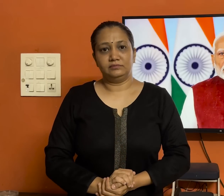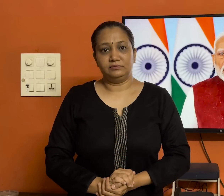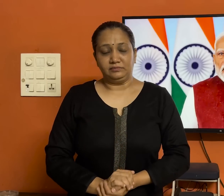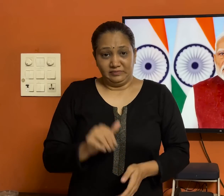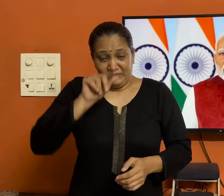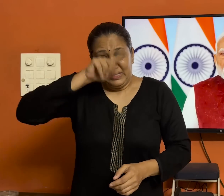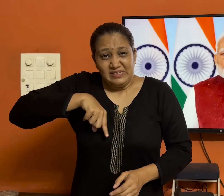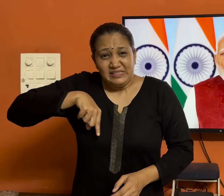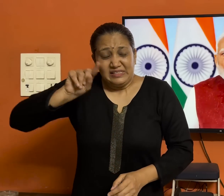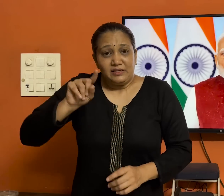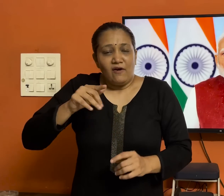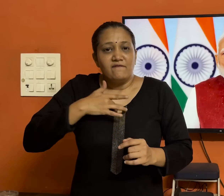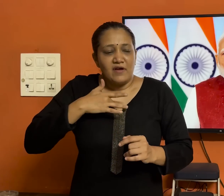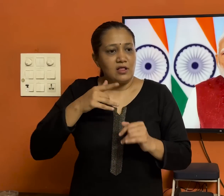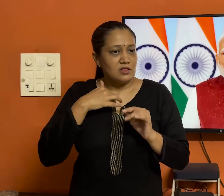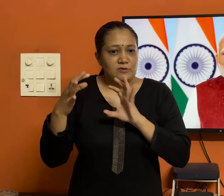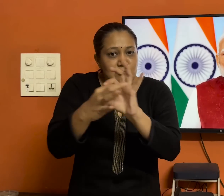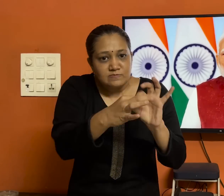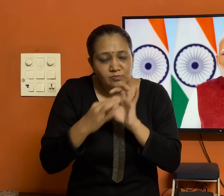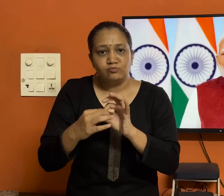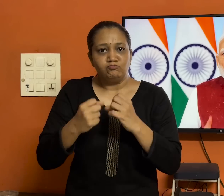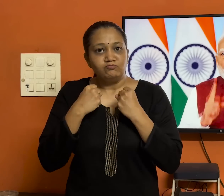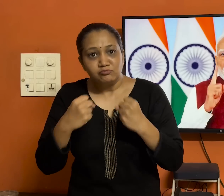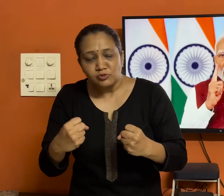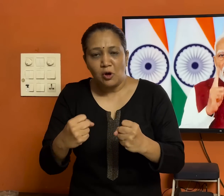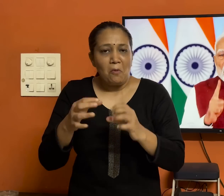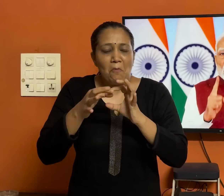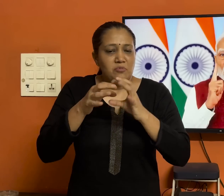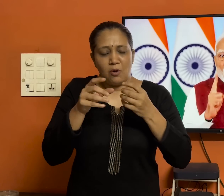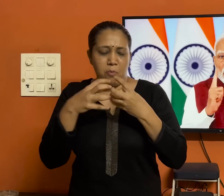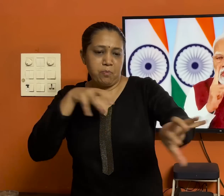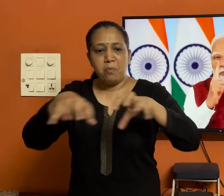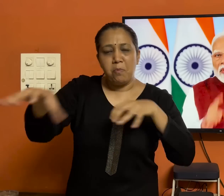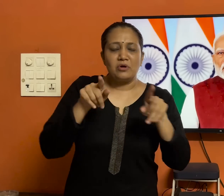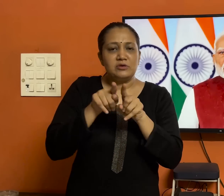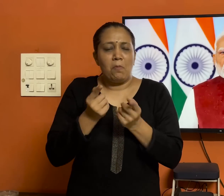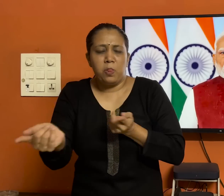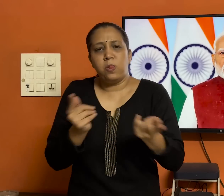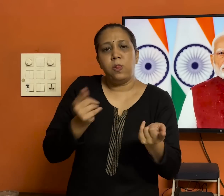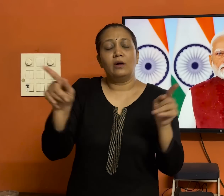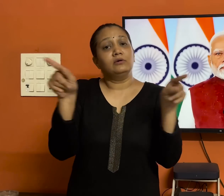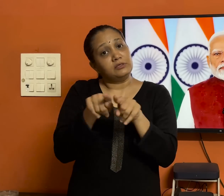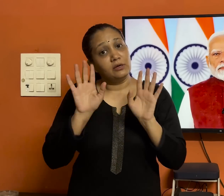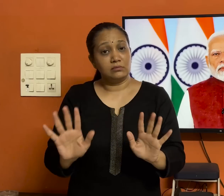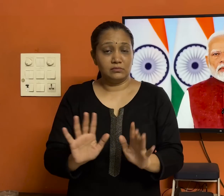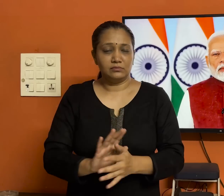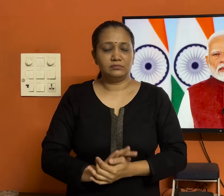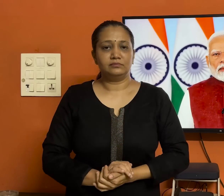ये देश के सद्भाव को तोड़ने की घिनौनी कोशिश भी थी।